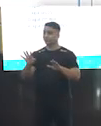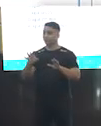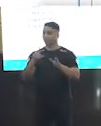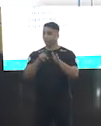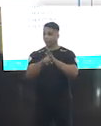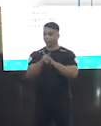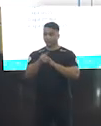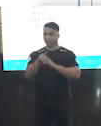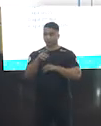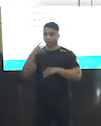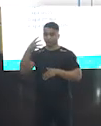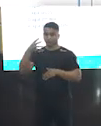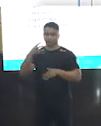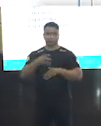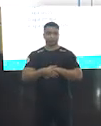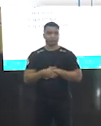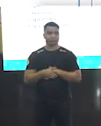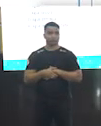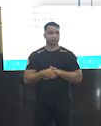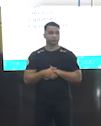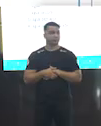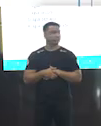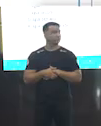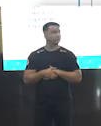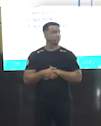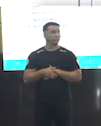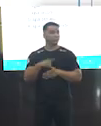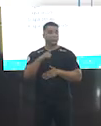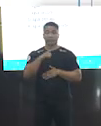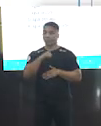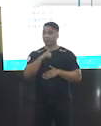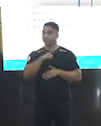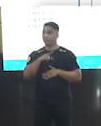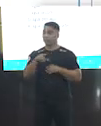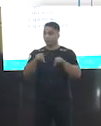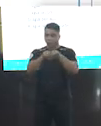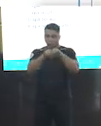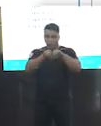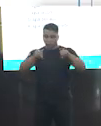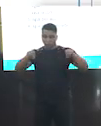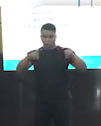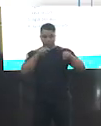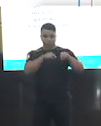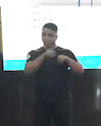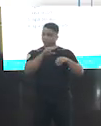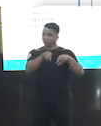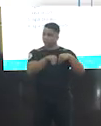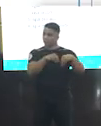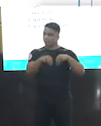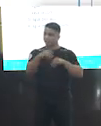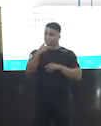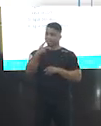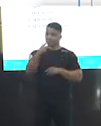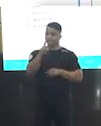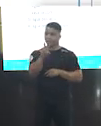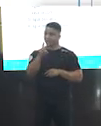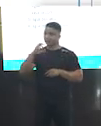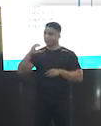Galera, ó, questão de número 4. Os tubos de PVC, material